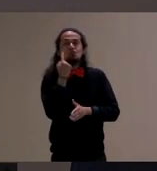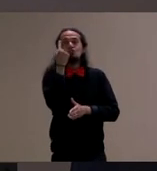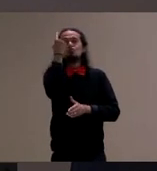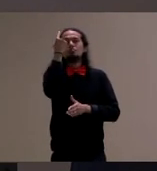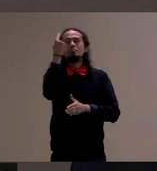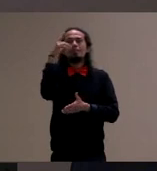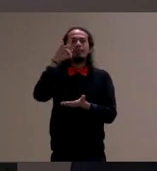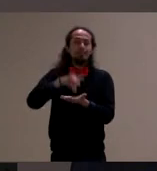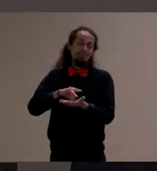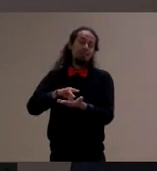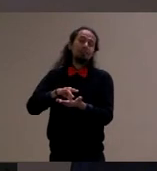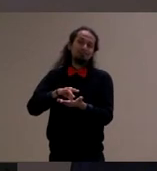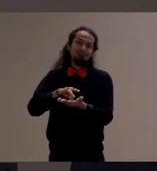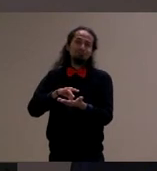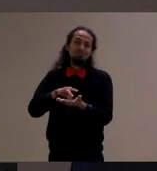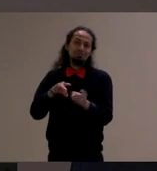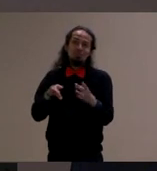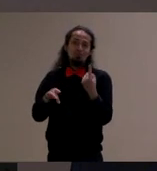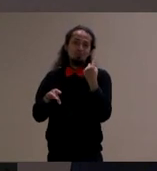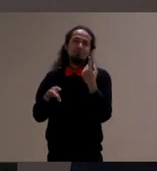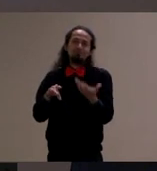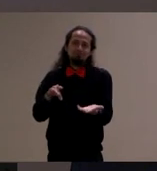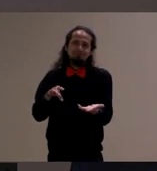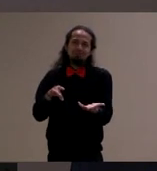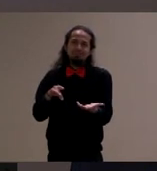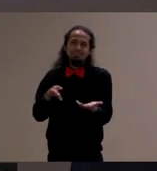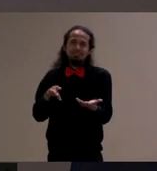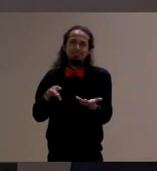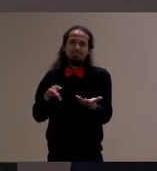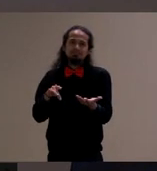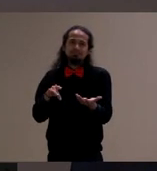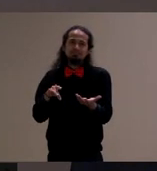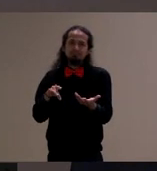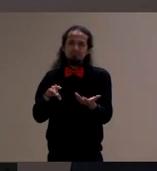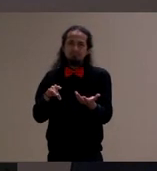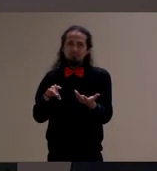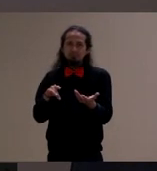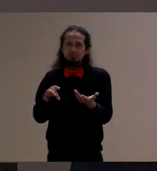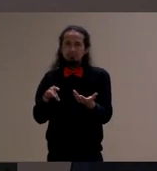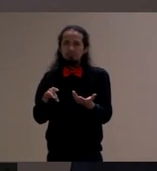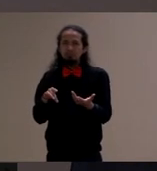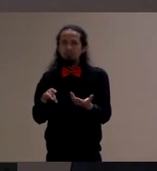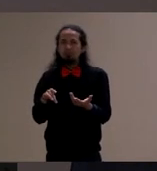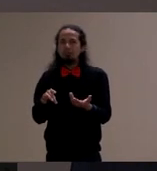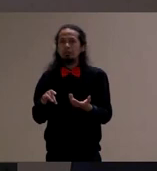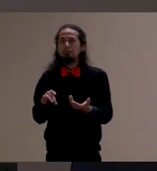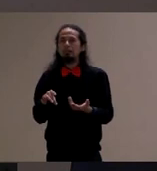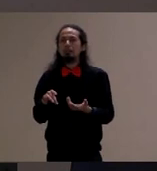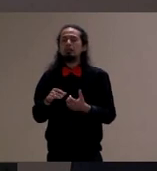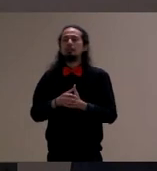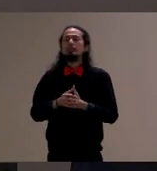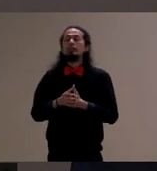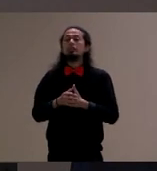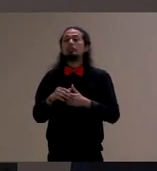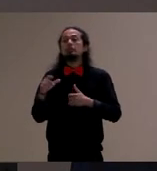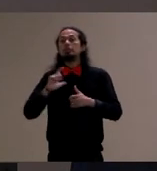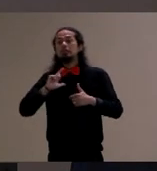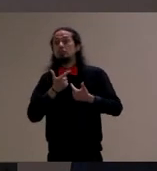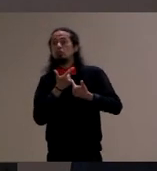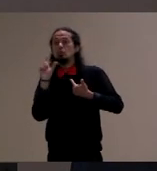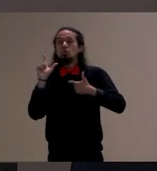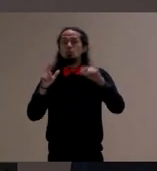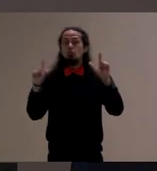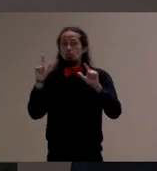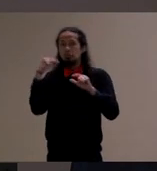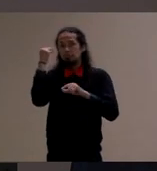Universal Oi e aí de novo eu trago mais dois excertos que vão revelando